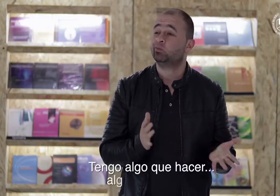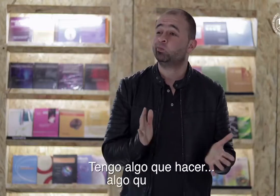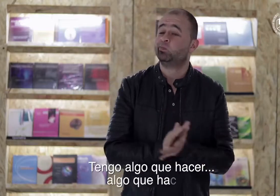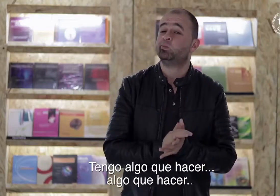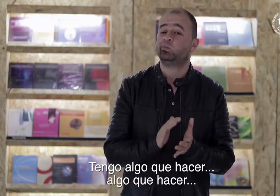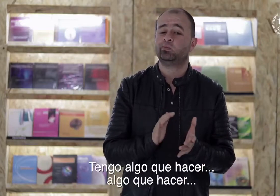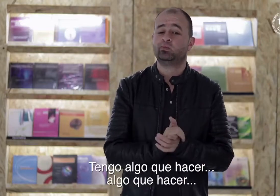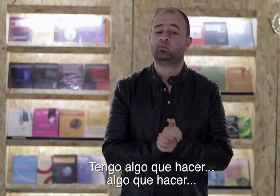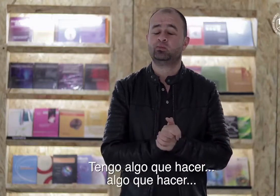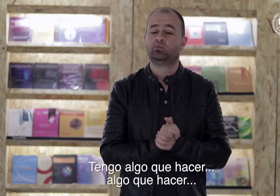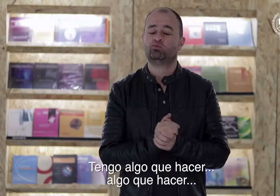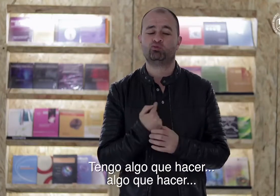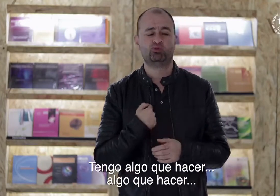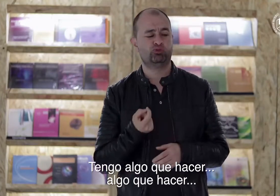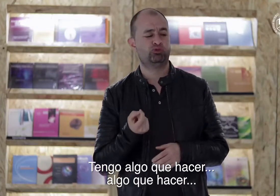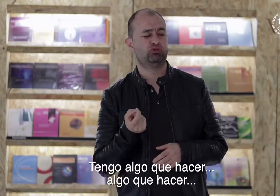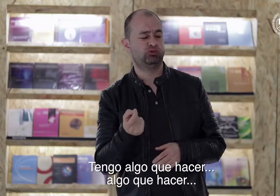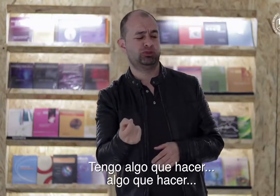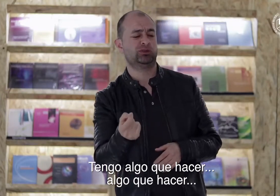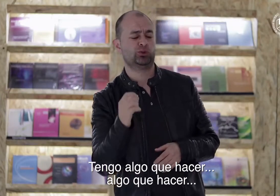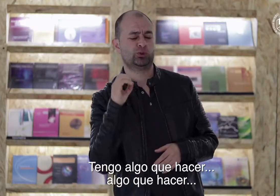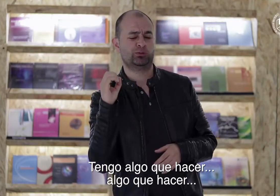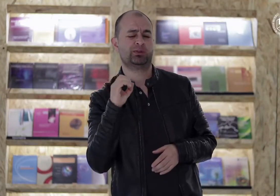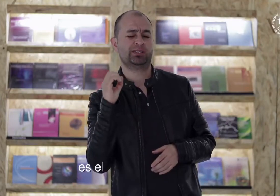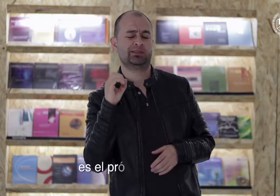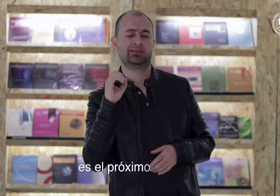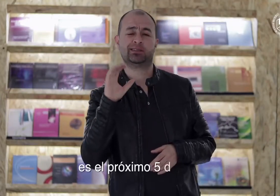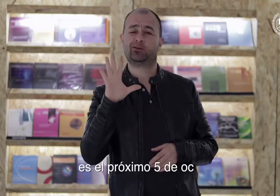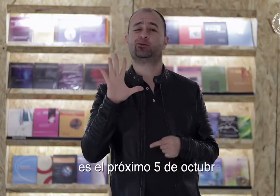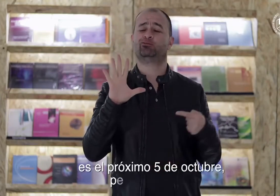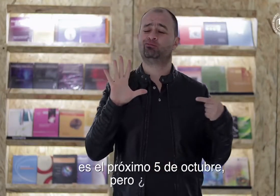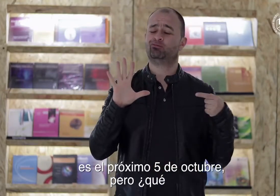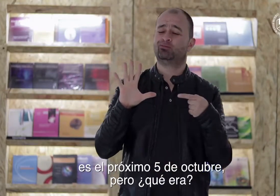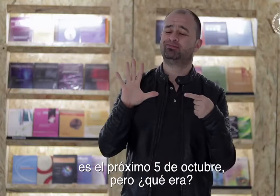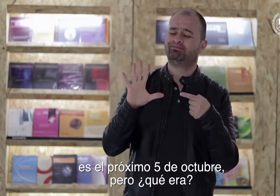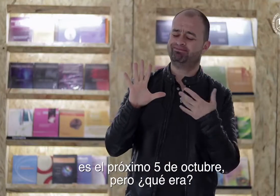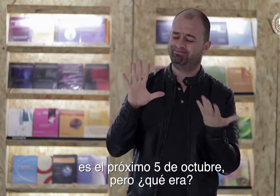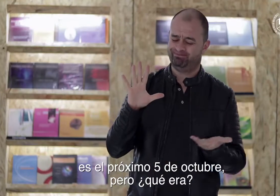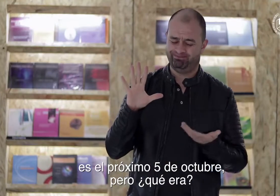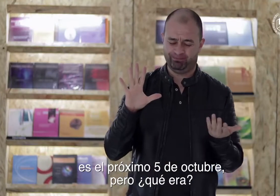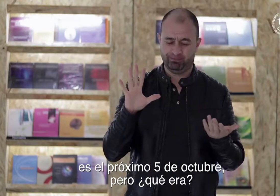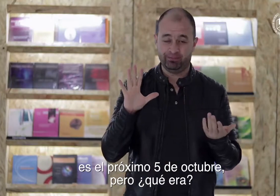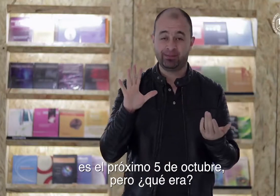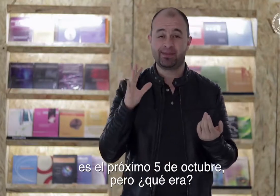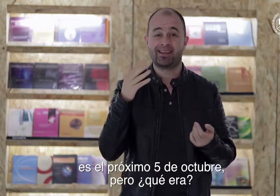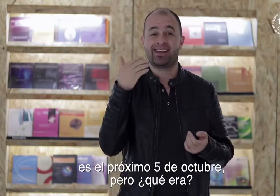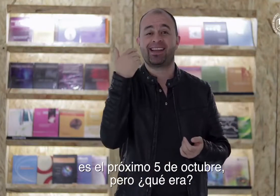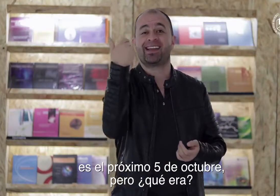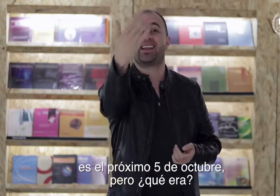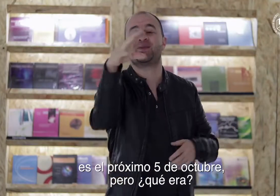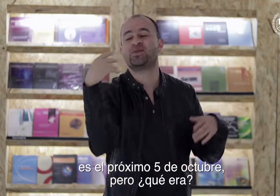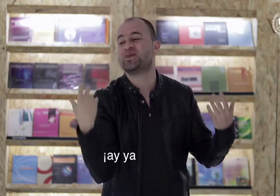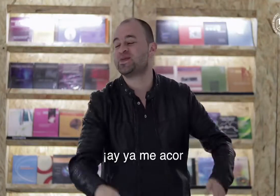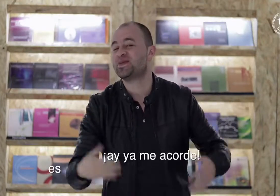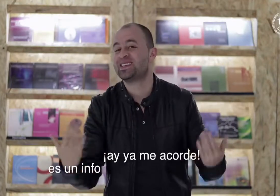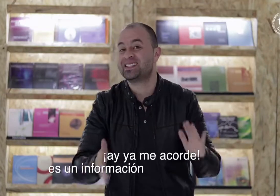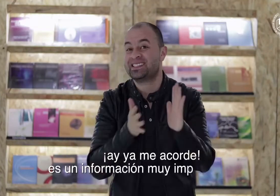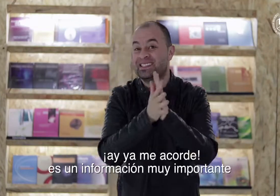Tengo algo que hacer, algo que hacer. Es el próximo 5 de octubre, pero ¿qué era? ¡Ah, ya me